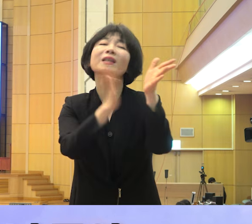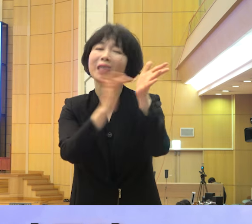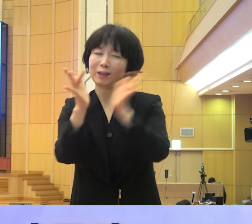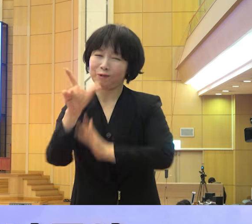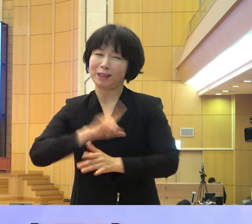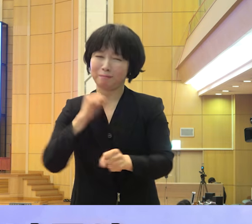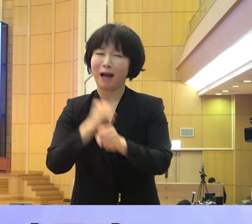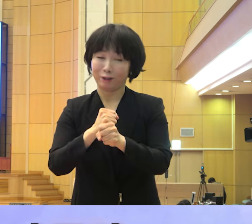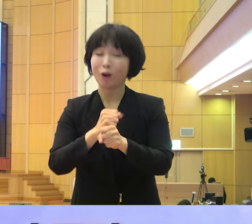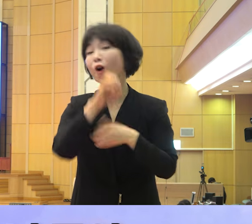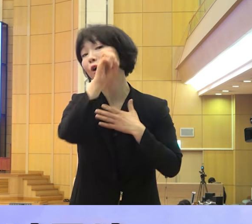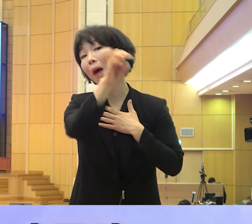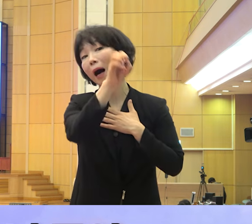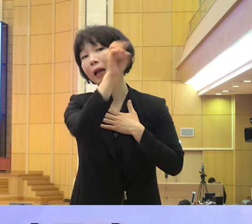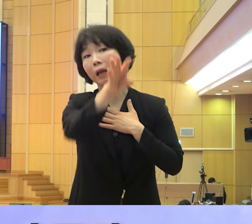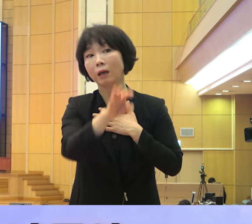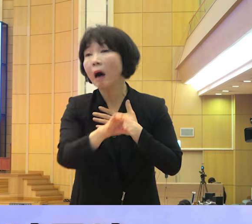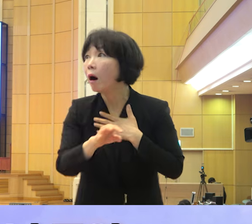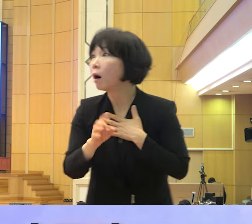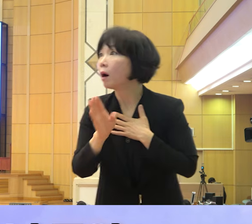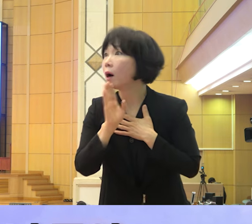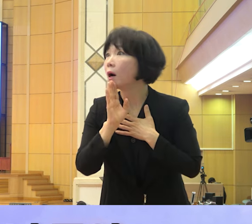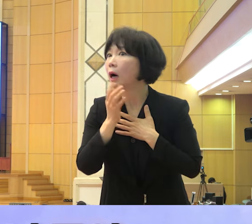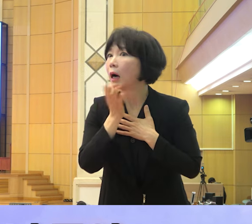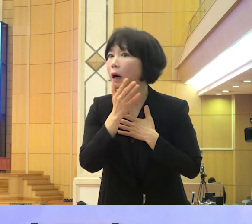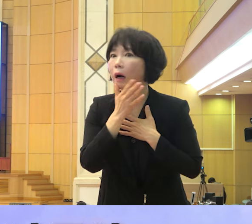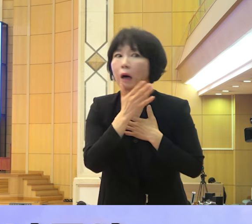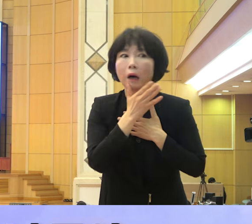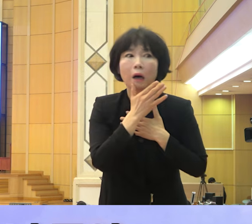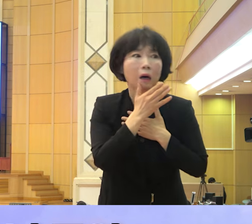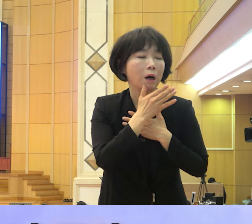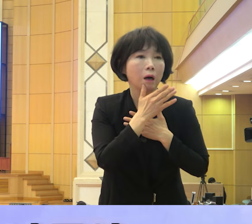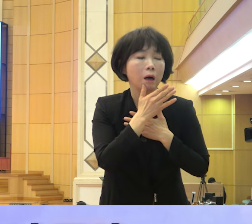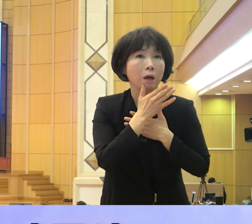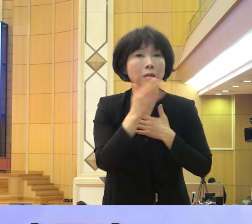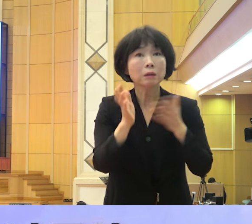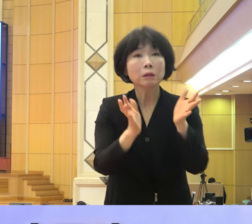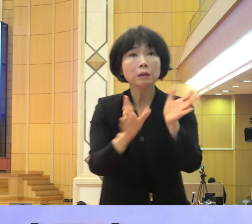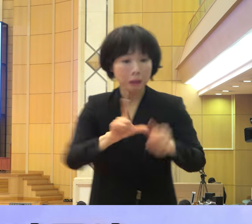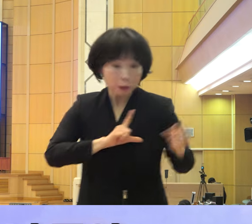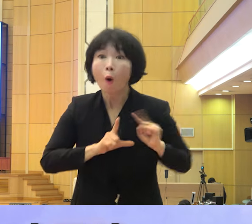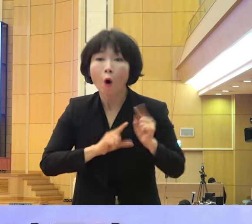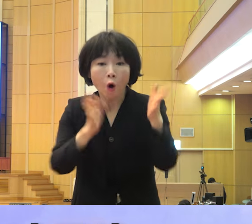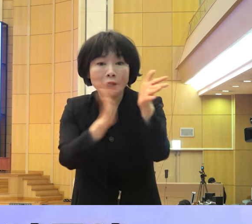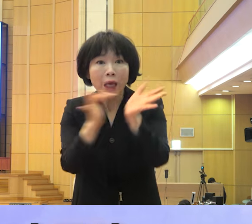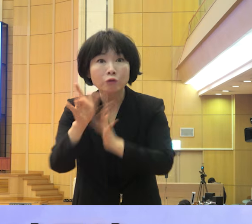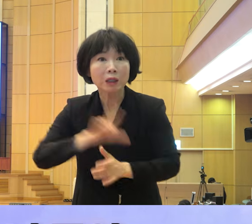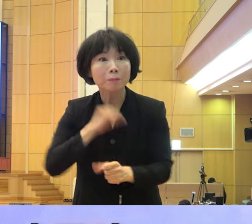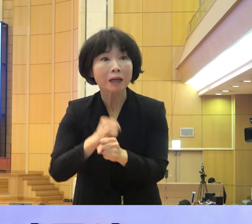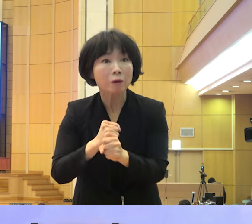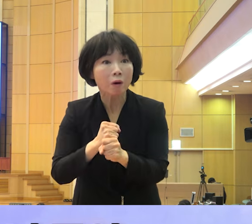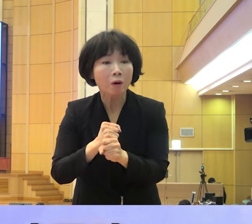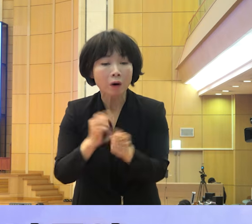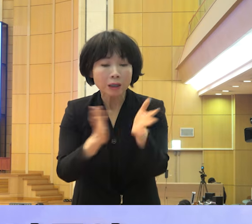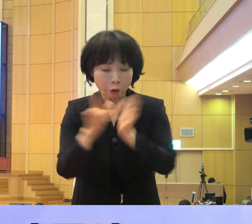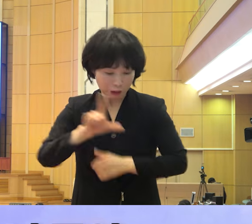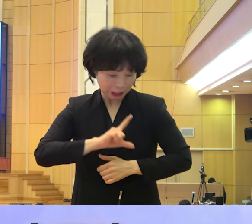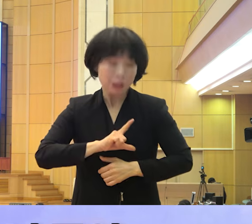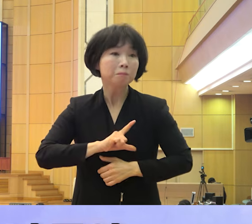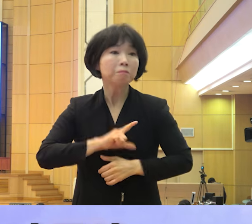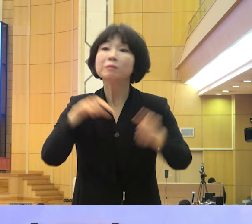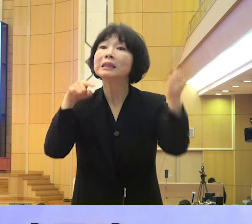낳게 되면 이름을 예수라고 하라. 이는, 예수라고 하는 이름은 그가